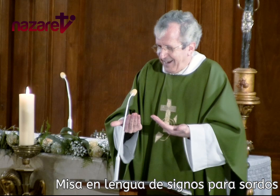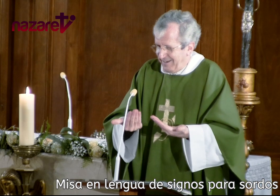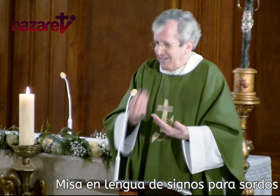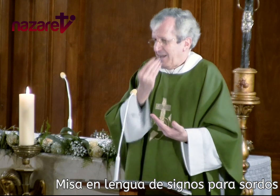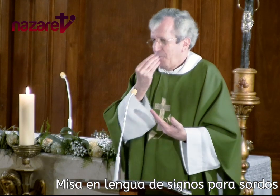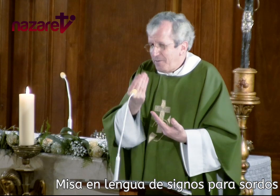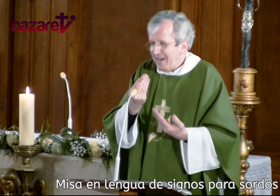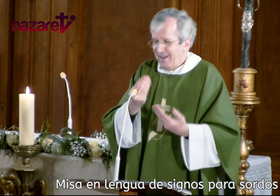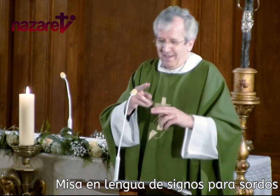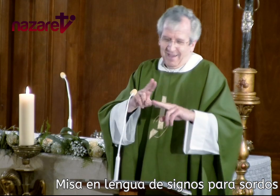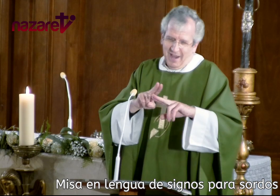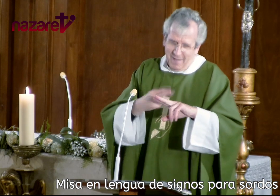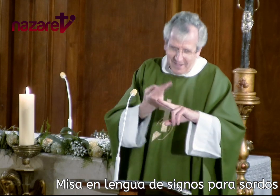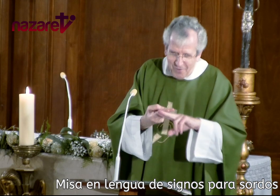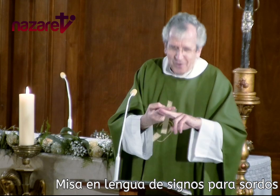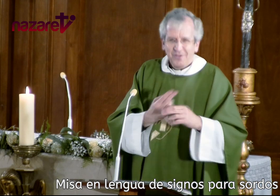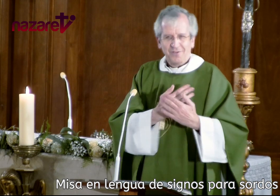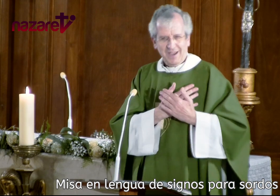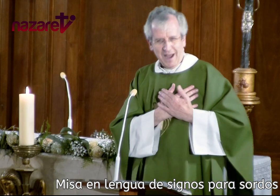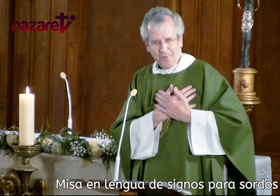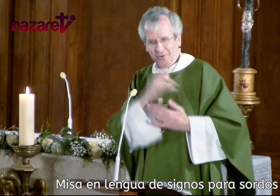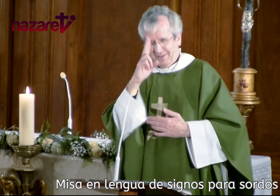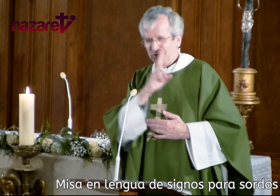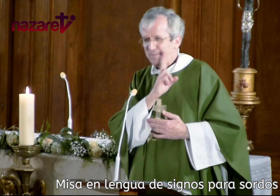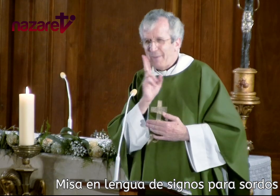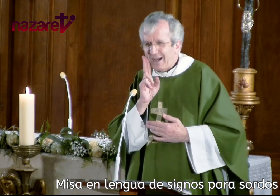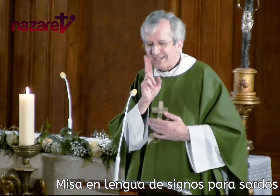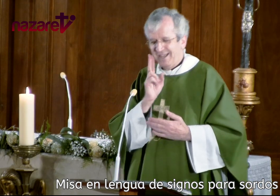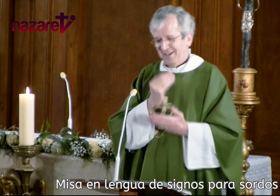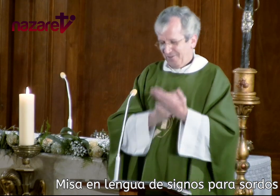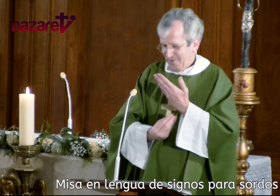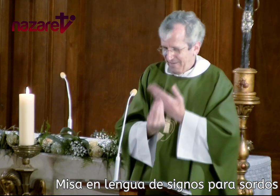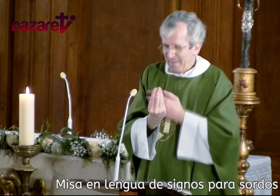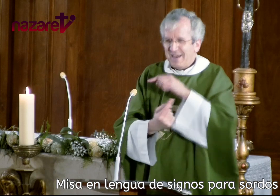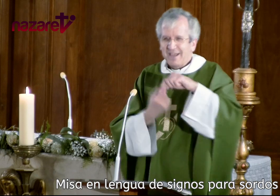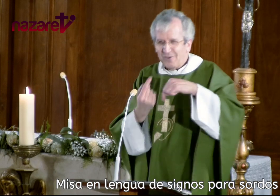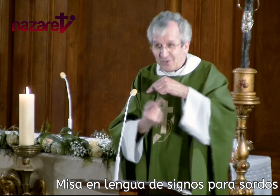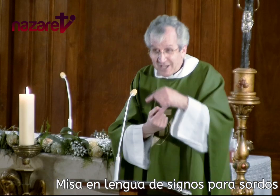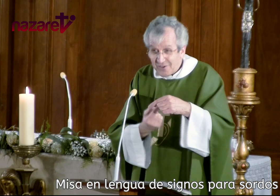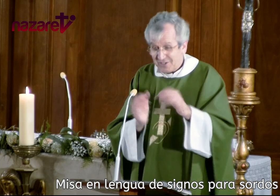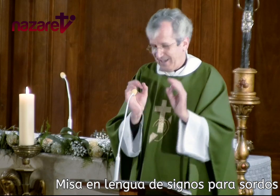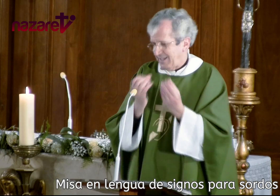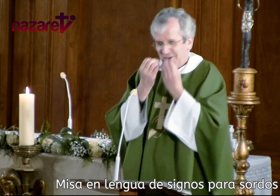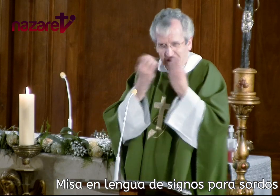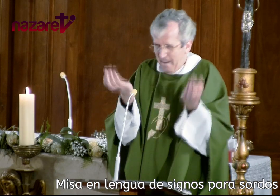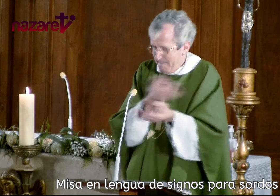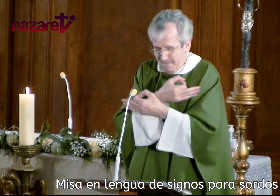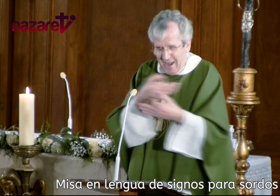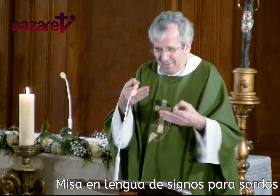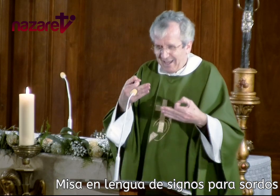está muy bien el matrimonio el amor de los papás con la familia con los hijos maravilla y